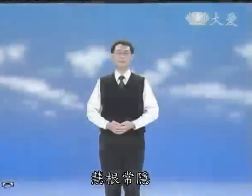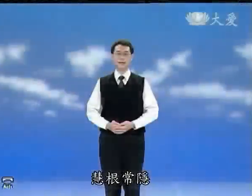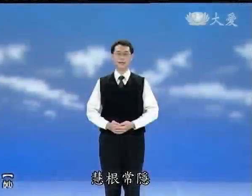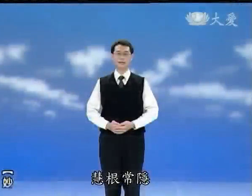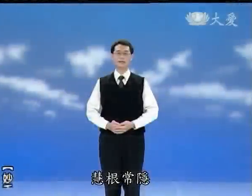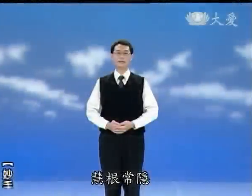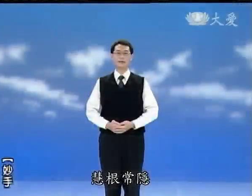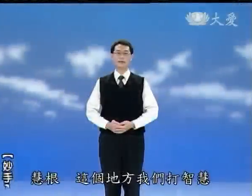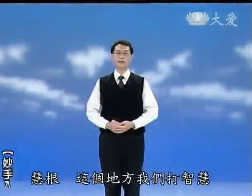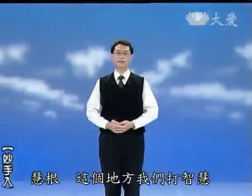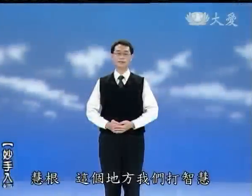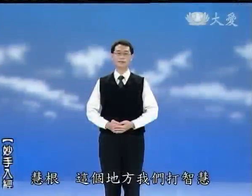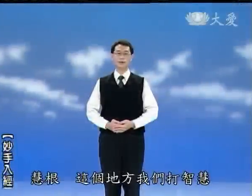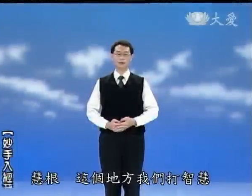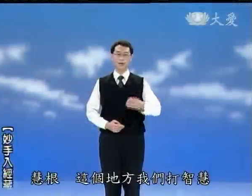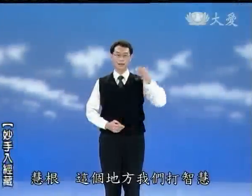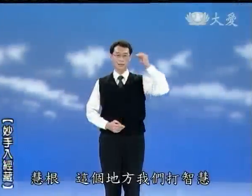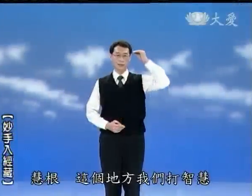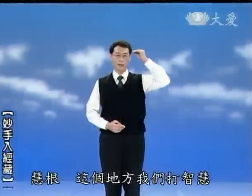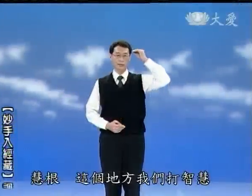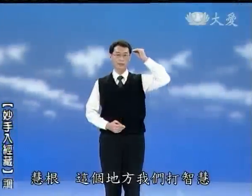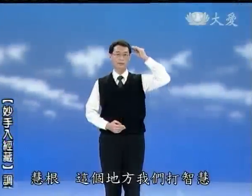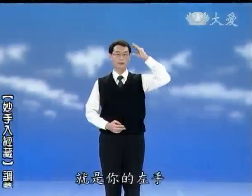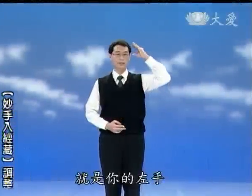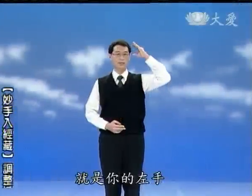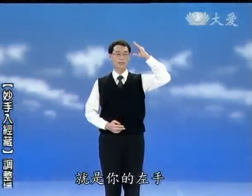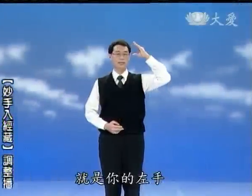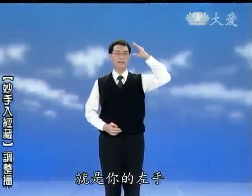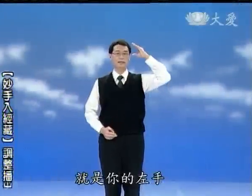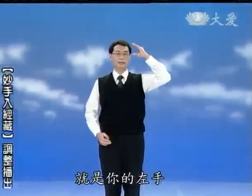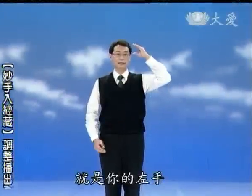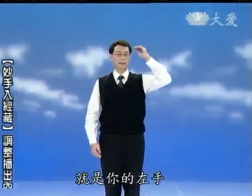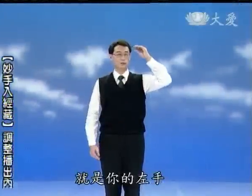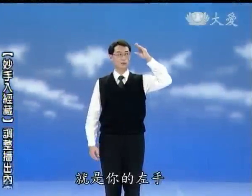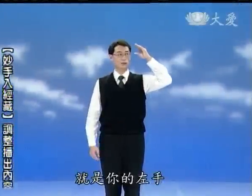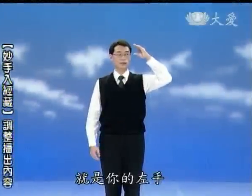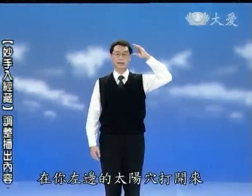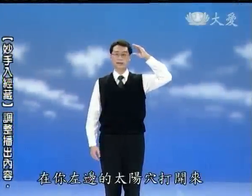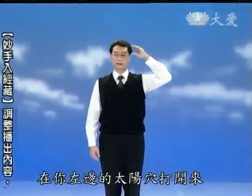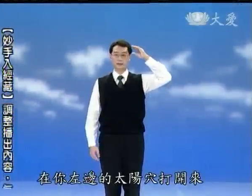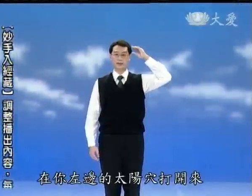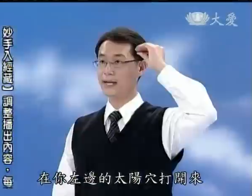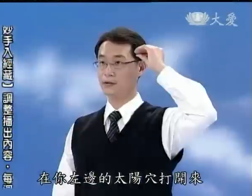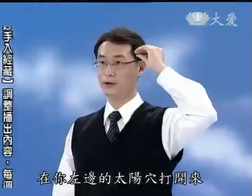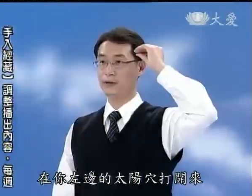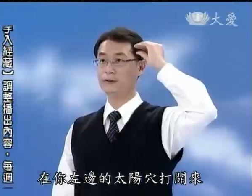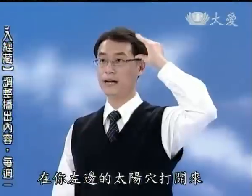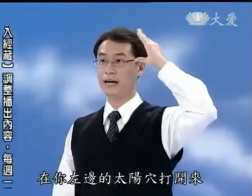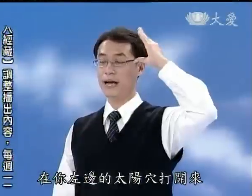跟长影，会跟这个地方我们打智慧，就是你的左手在你左边的太阳穴打开来，